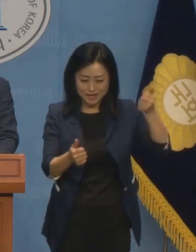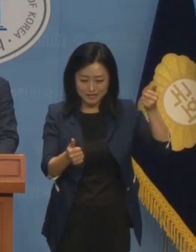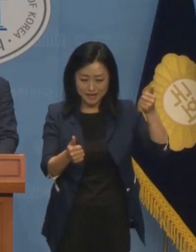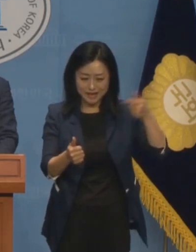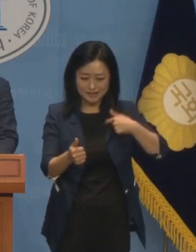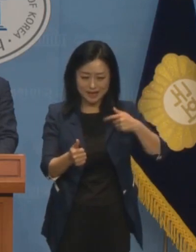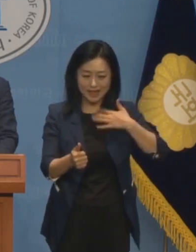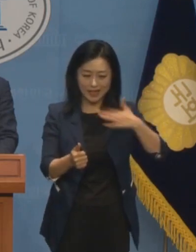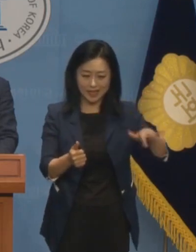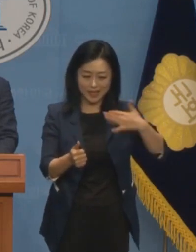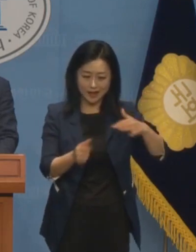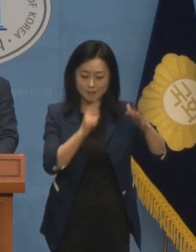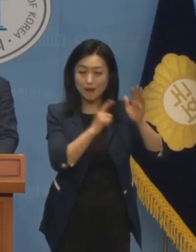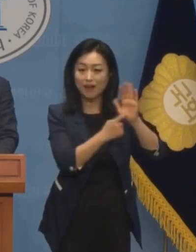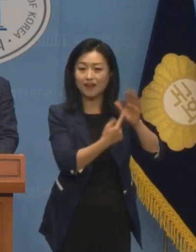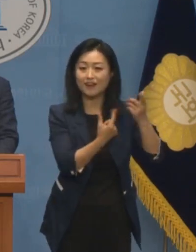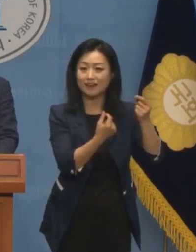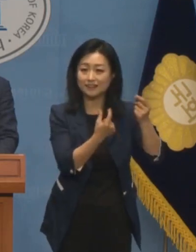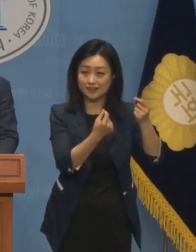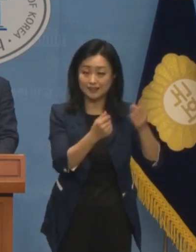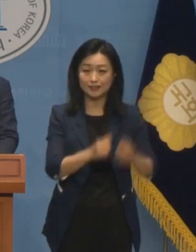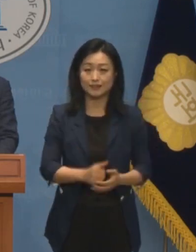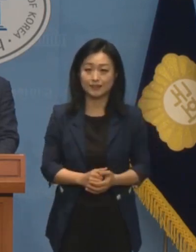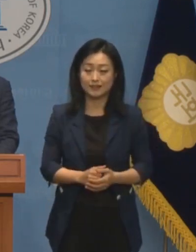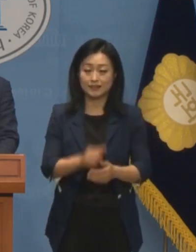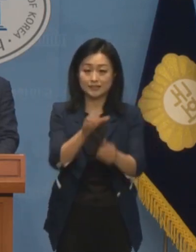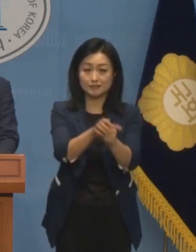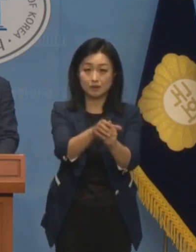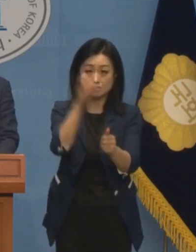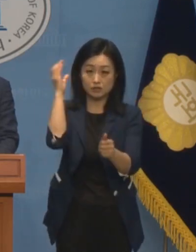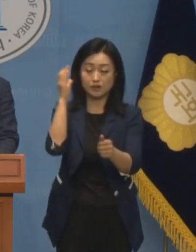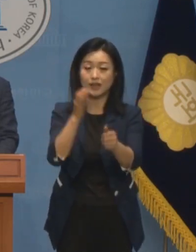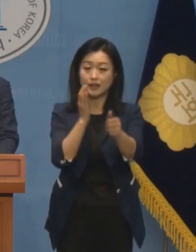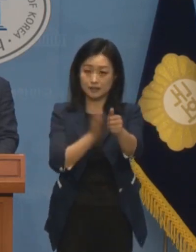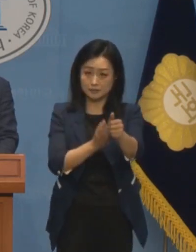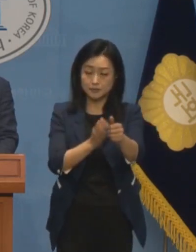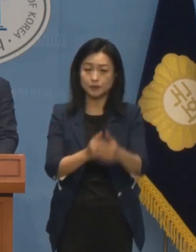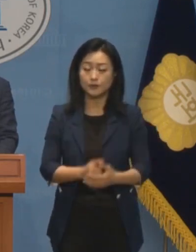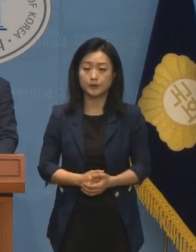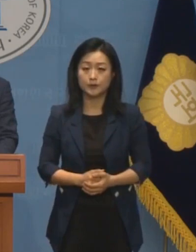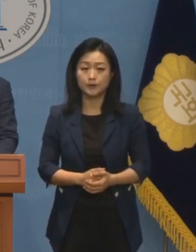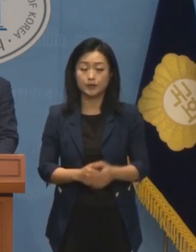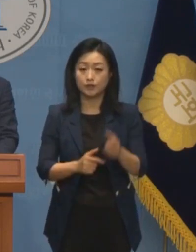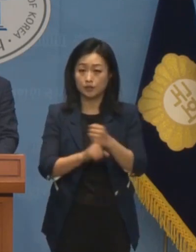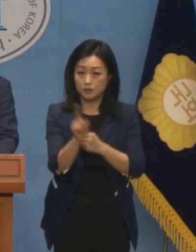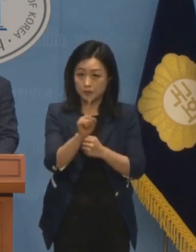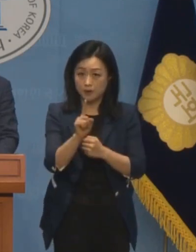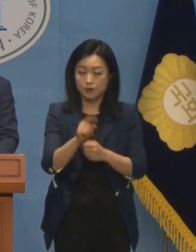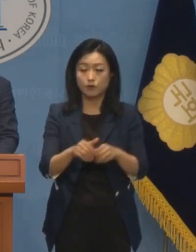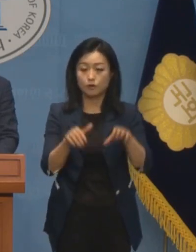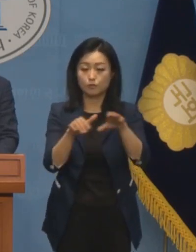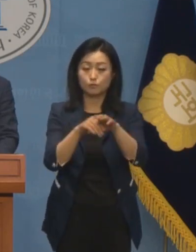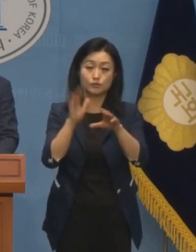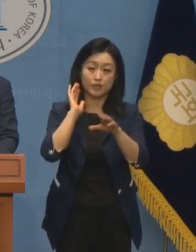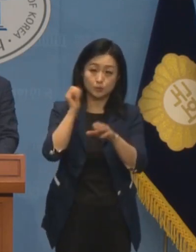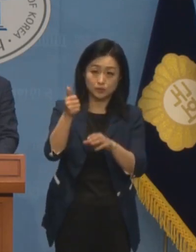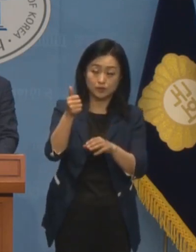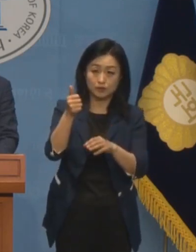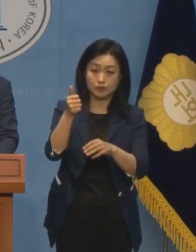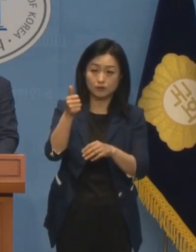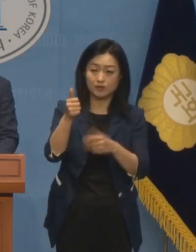것입니다. 김 후보자 지명 철회 사유는 차고 넘칩니다. 문재인 대통령은